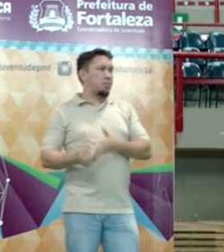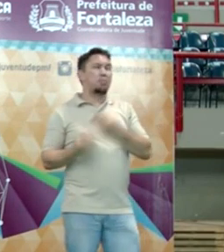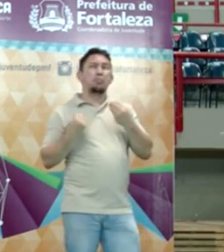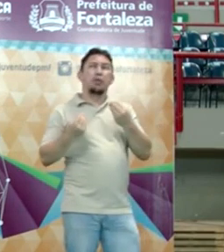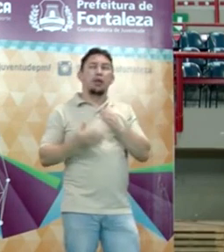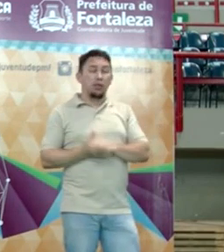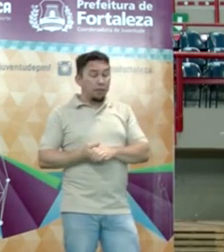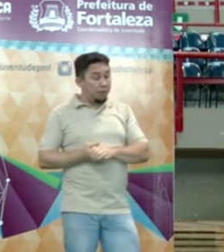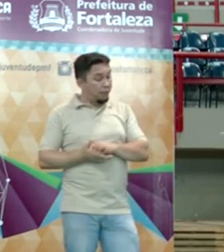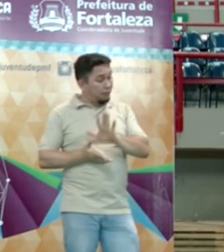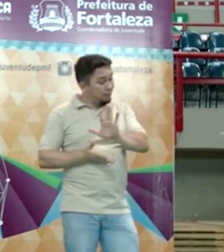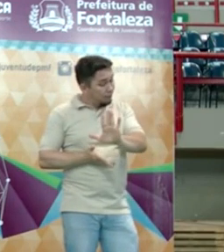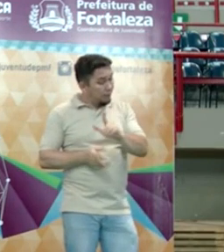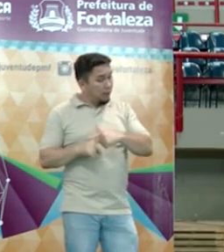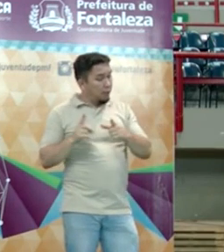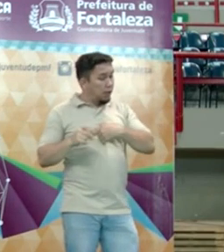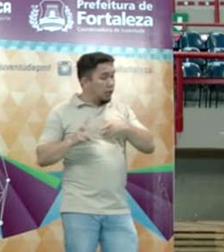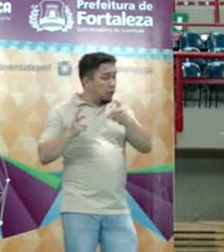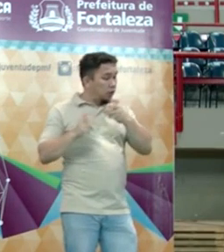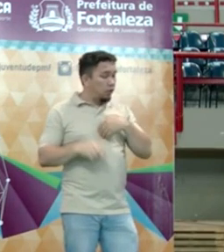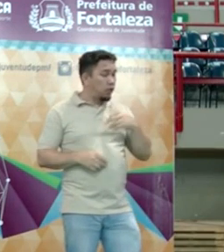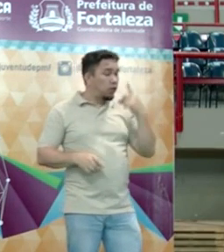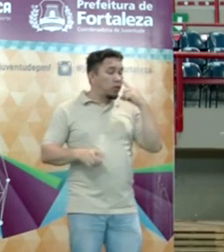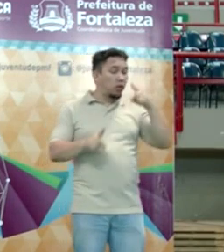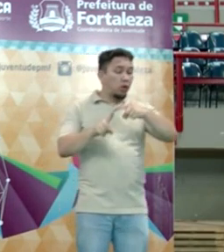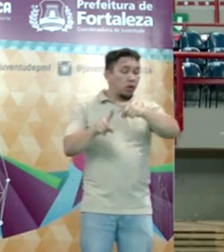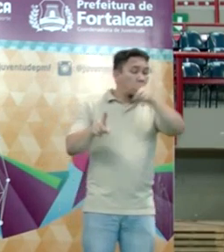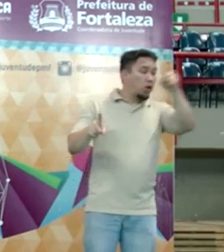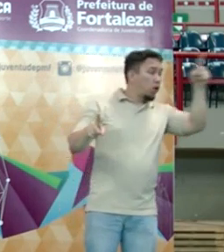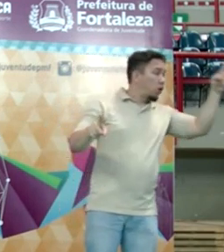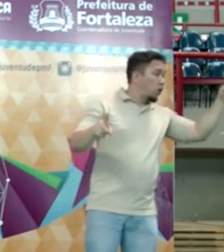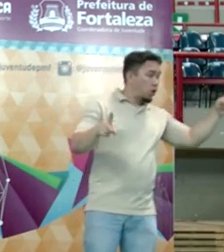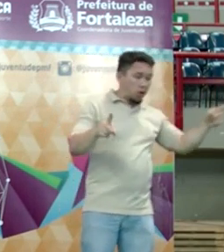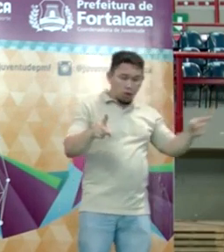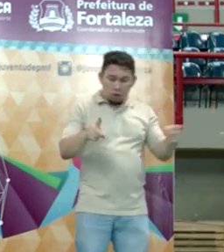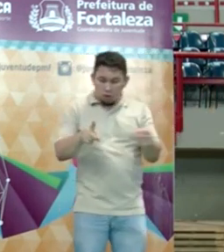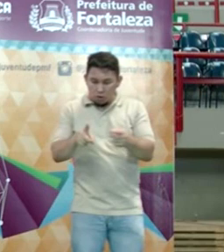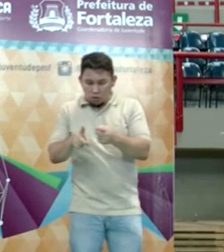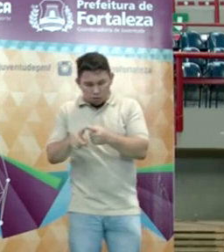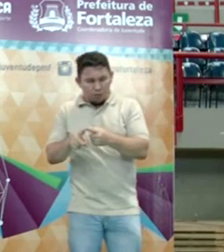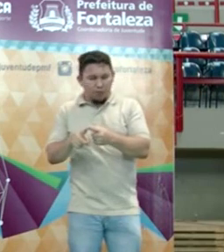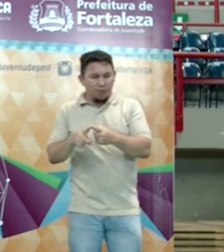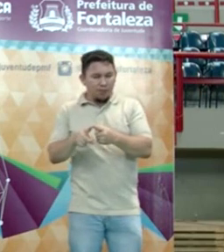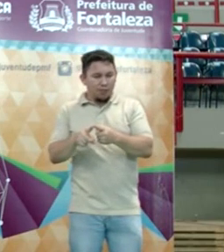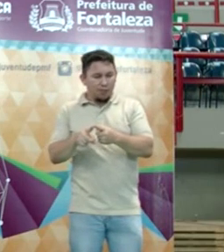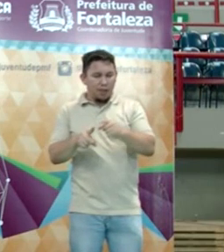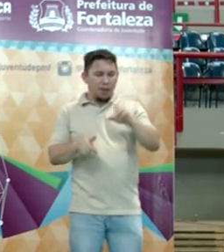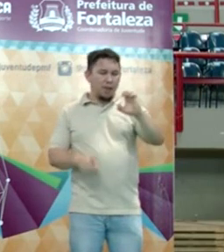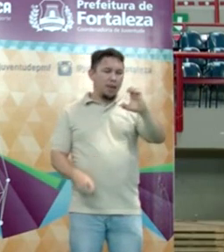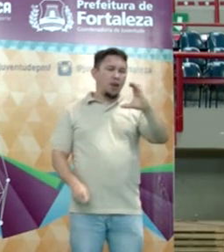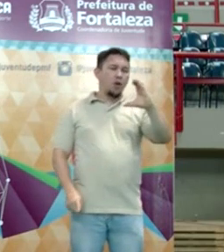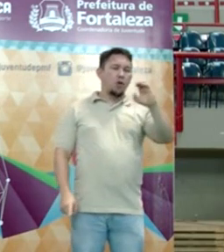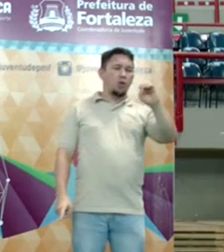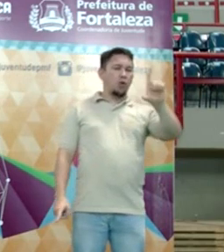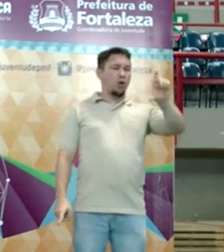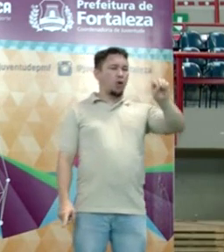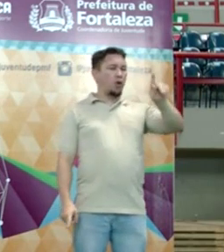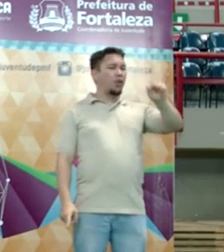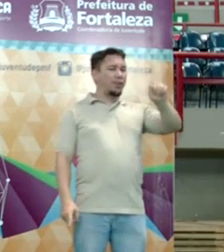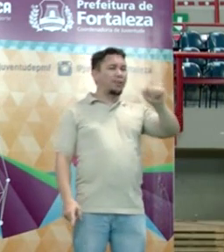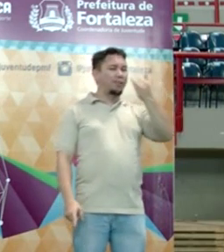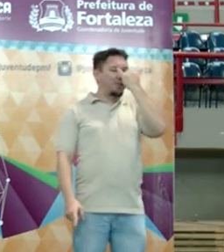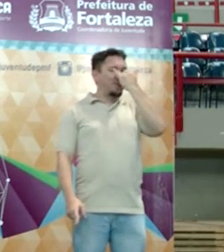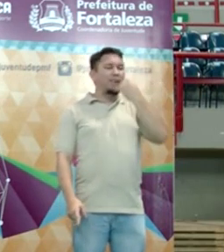adianta? Se você quebrar a cadeia ecológica, pode influenciar na sua vida e